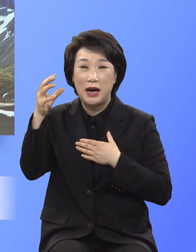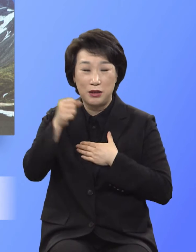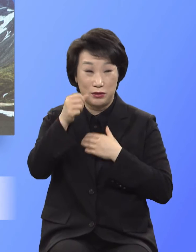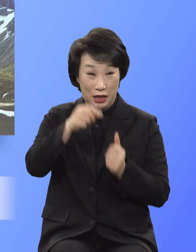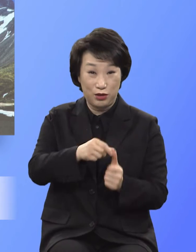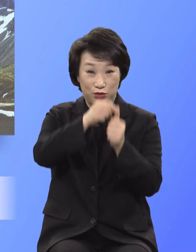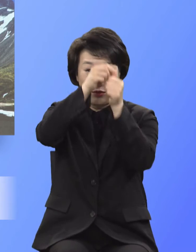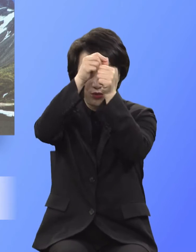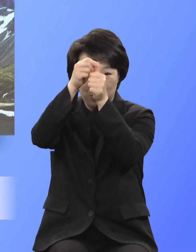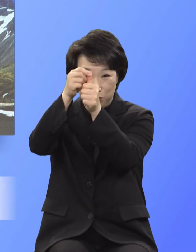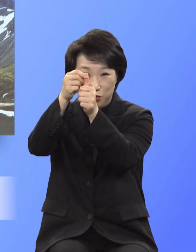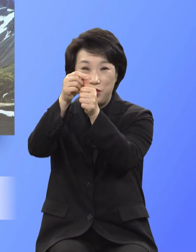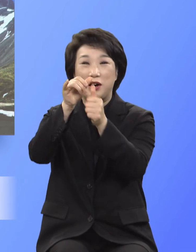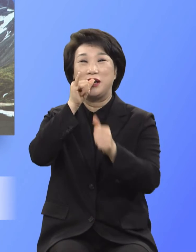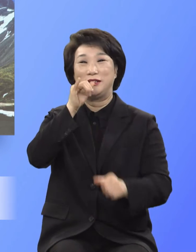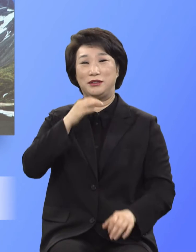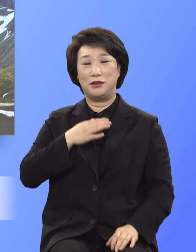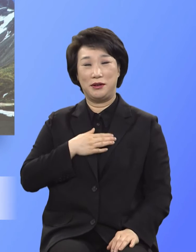구원해 주셨습니다.